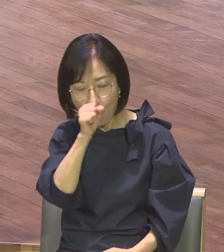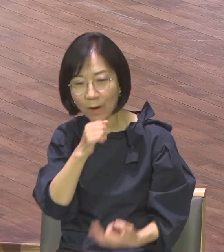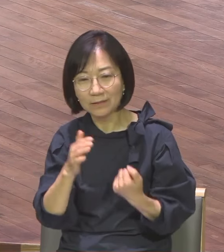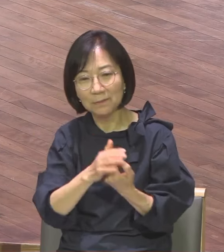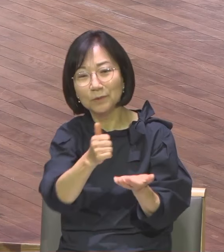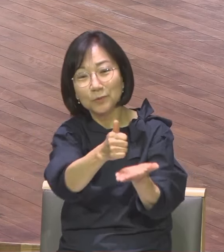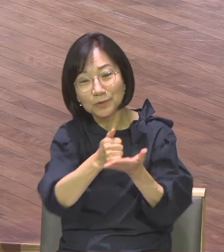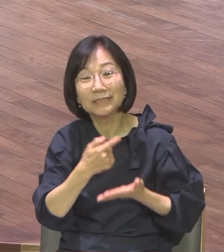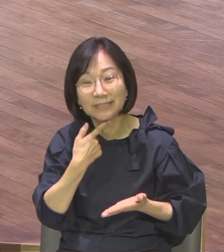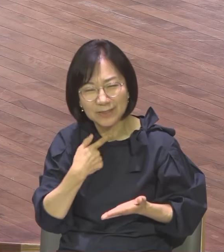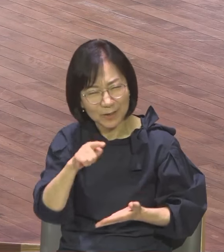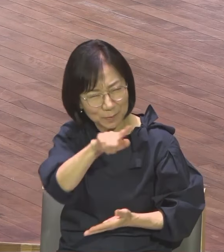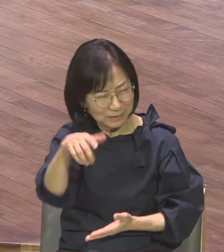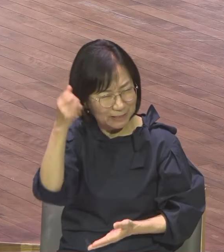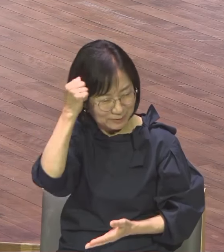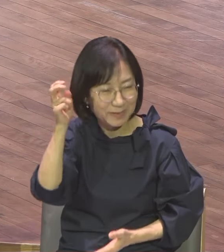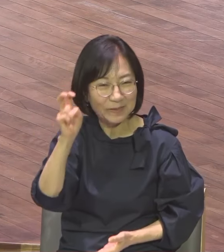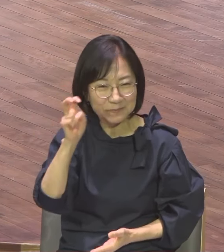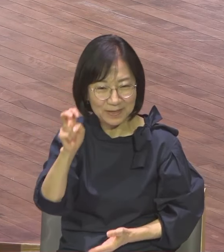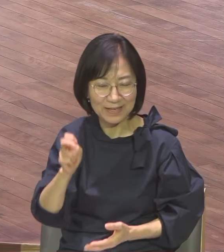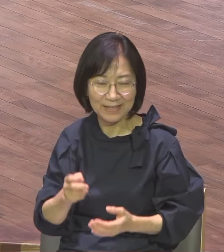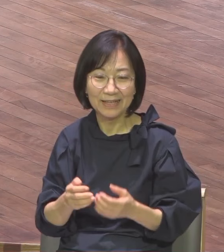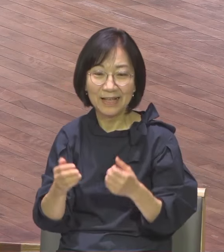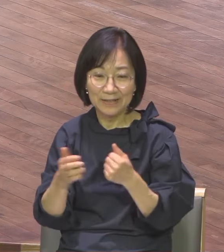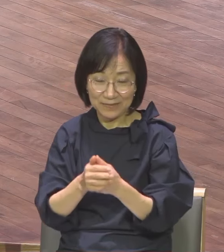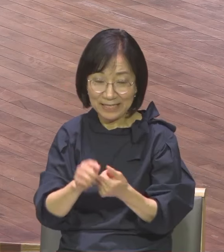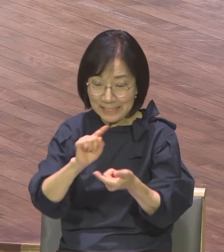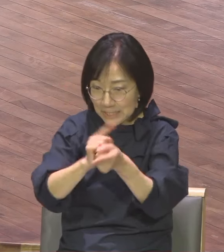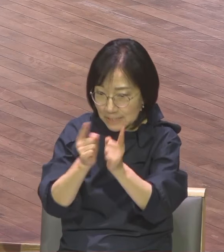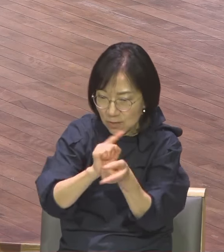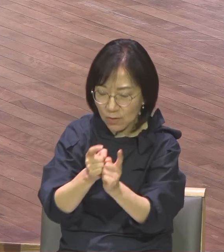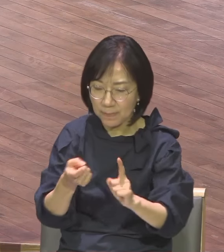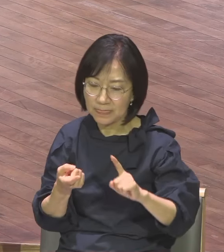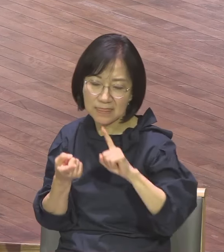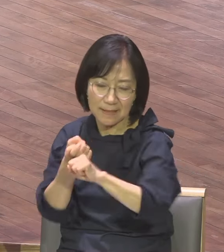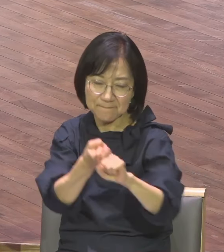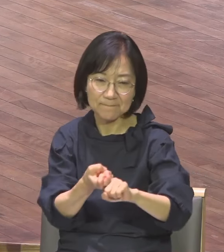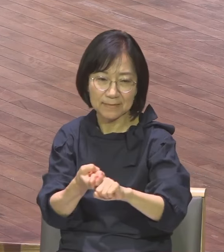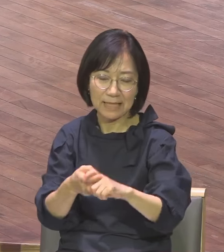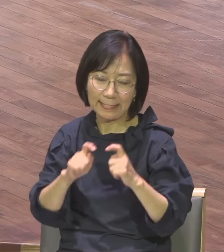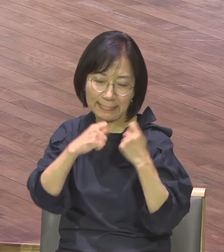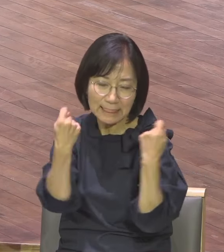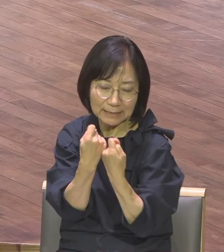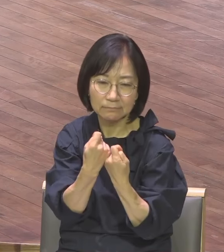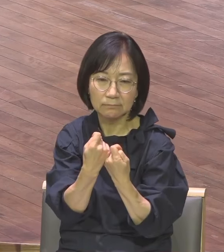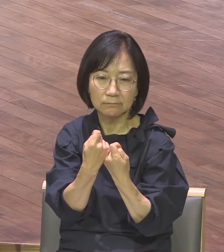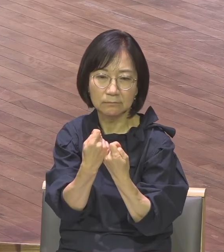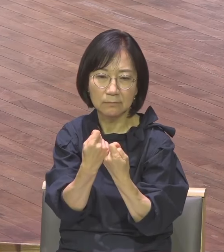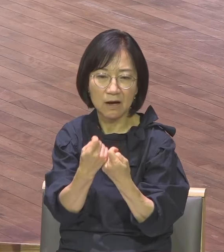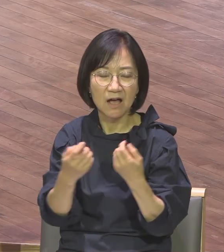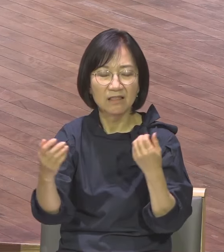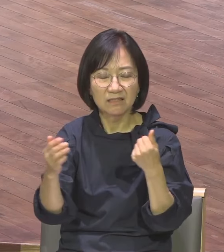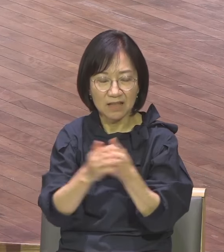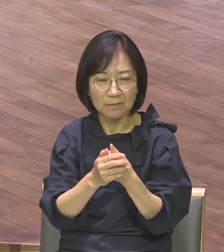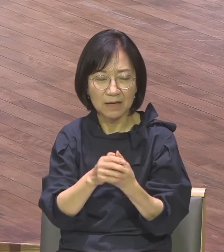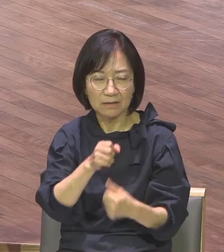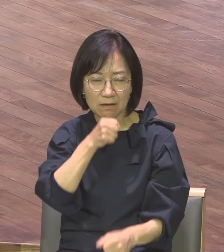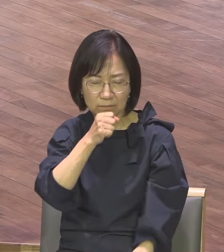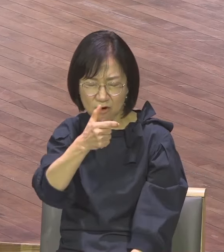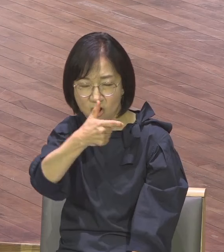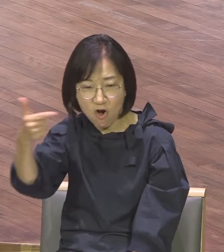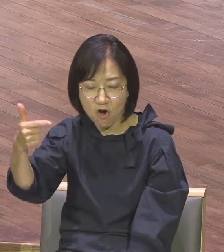이런 놀라운 친구들 인생이 팀워크가 되어졌기 때문에 이런 마이클 조던이란 대기록이 달성된